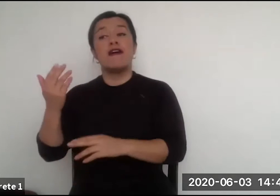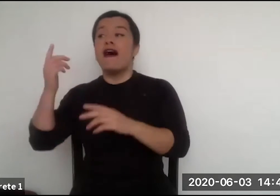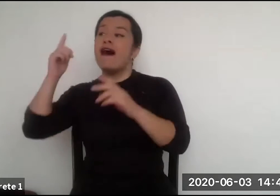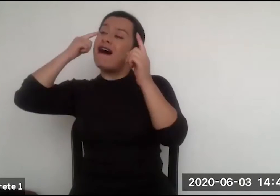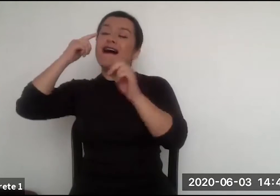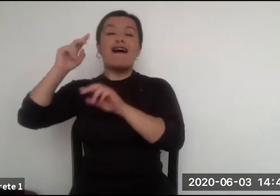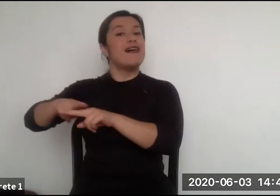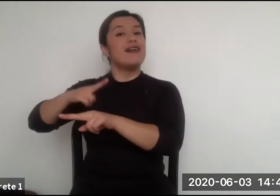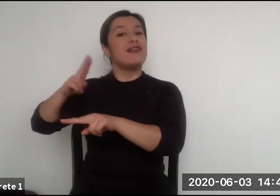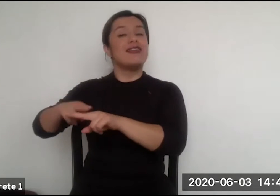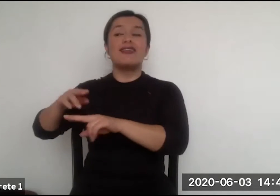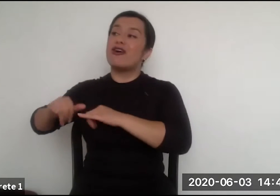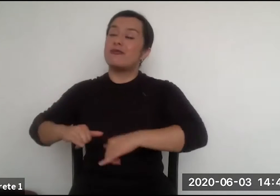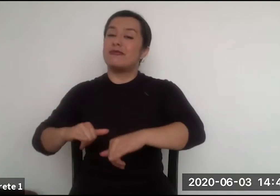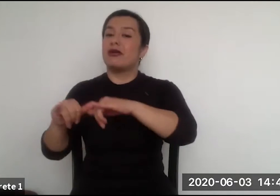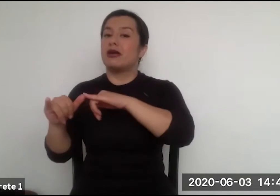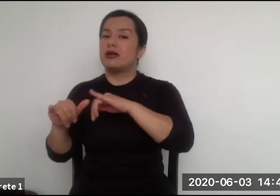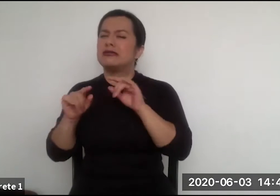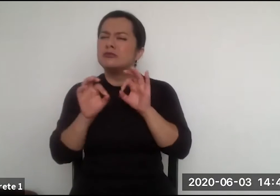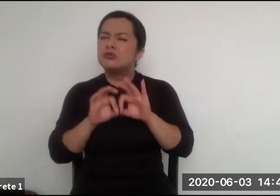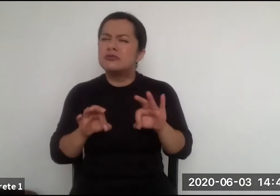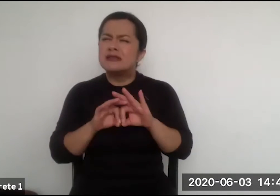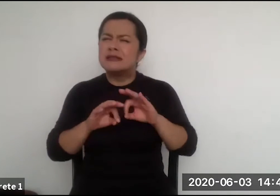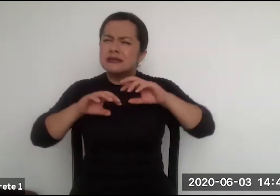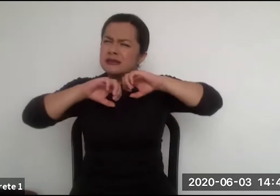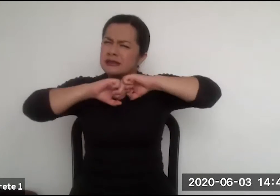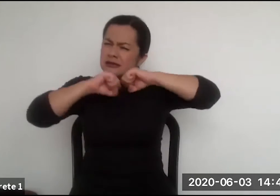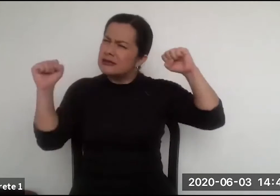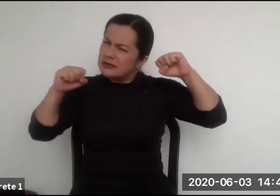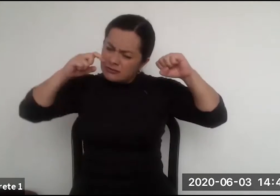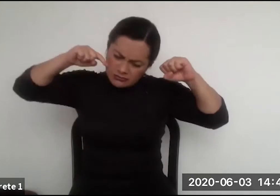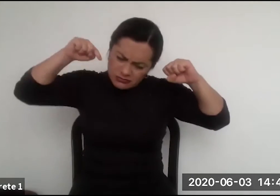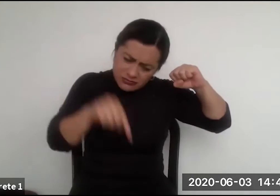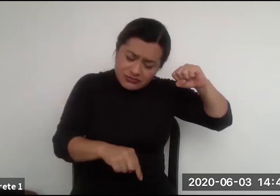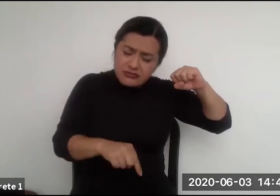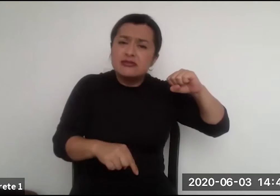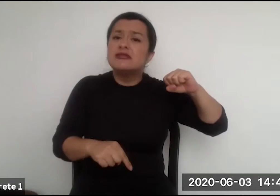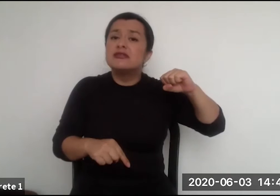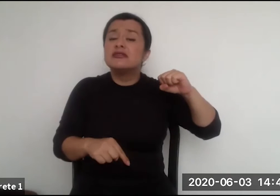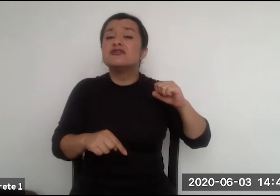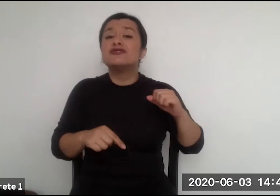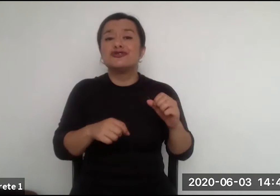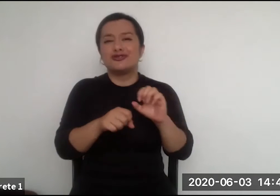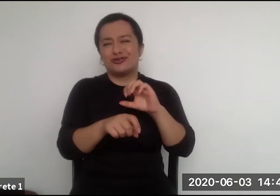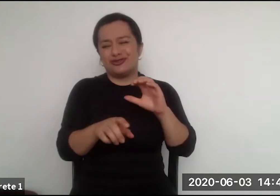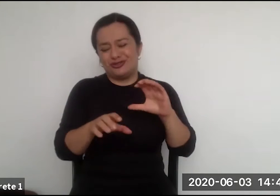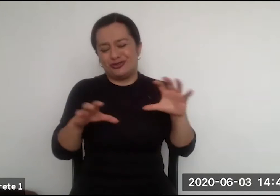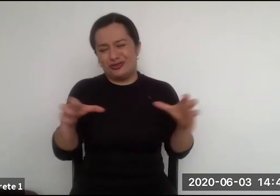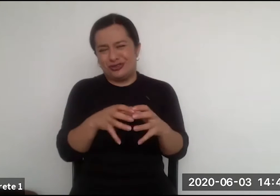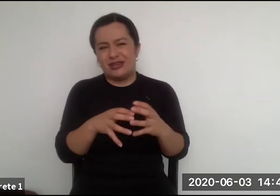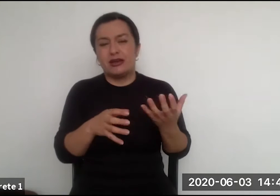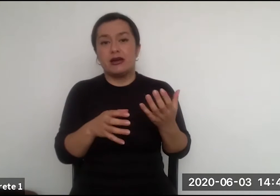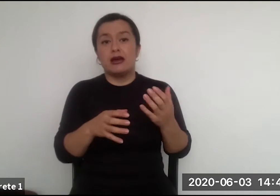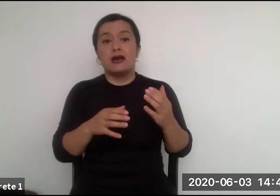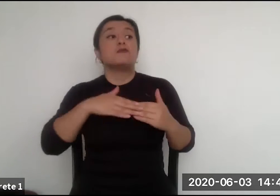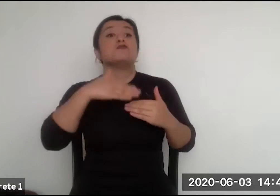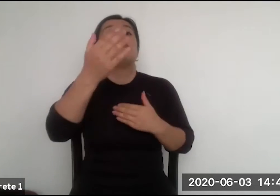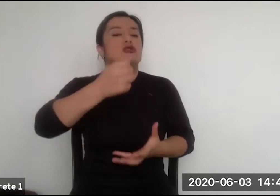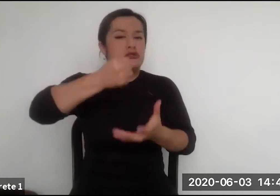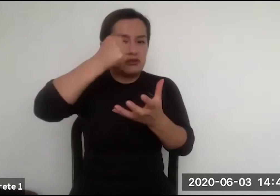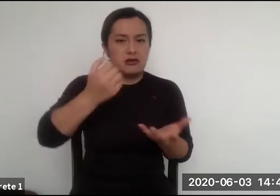perspectiva más estructural hacia las sociedades del post-benefactorismo, del post-capitalismo,